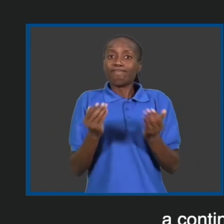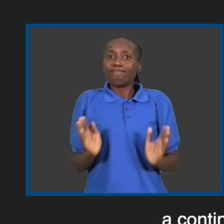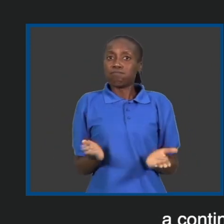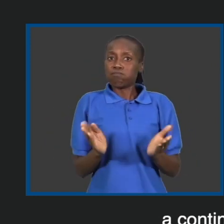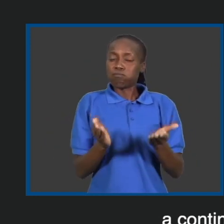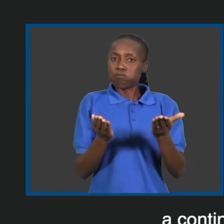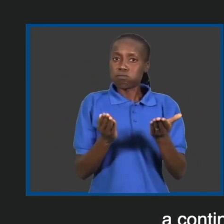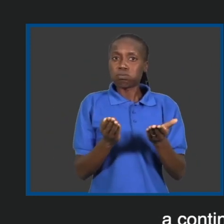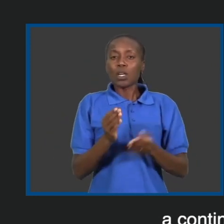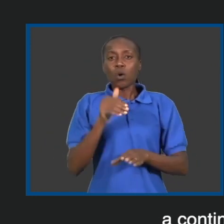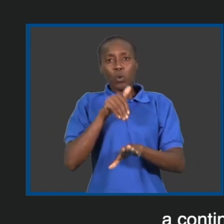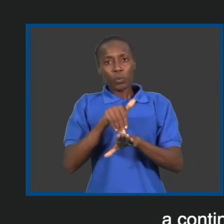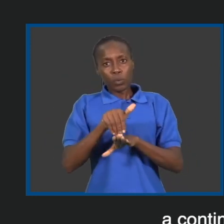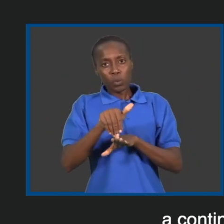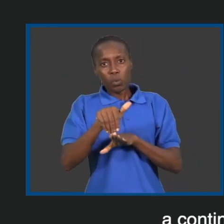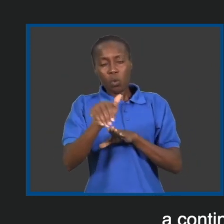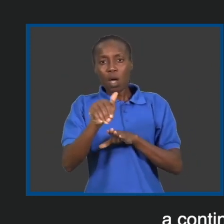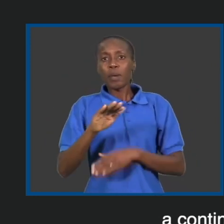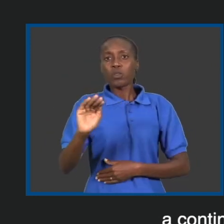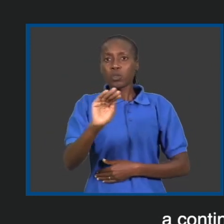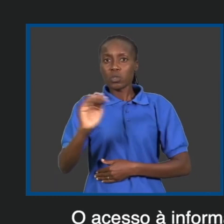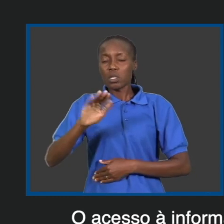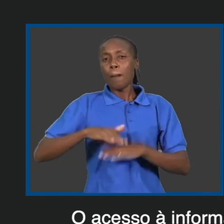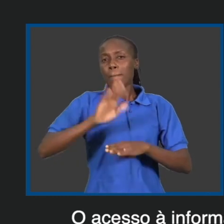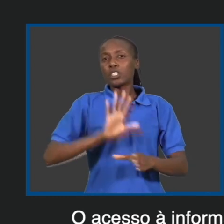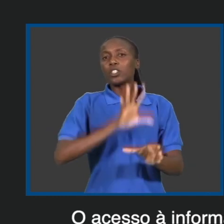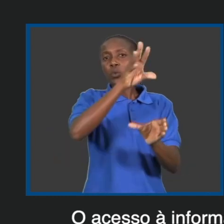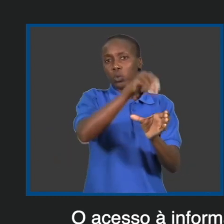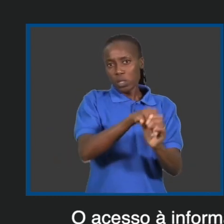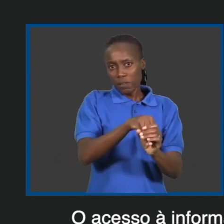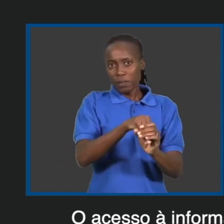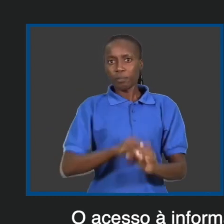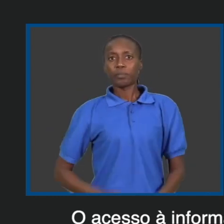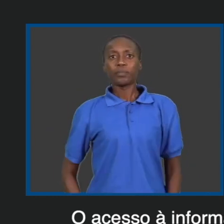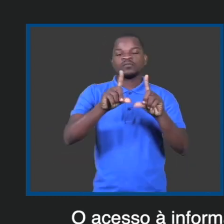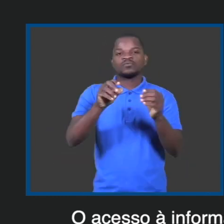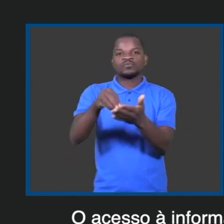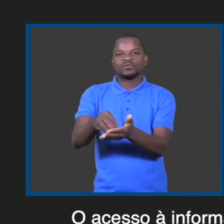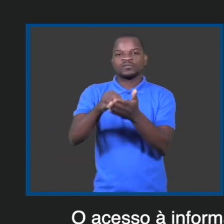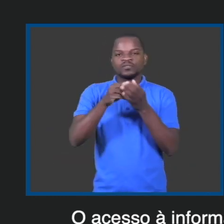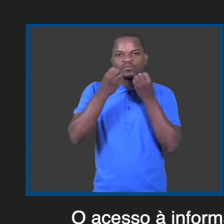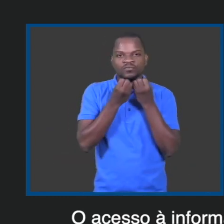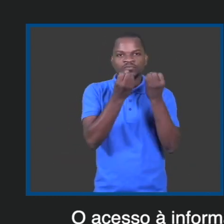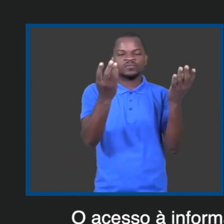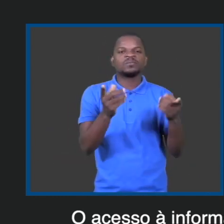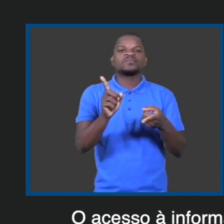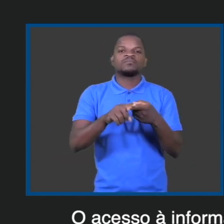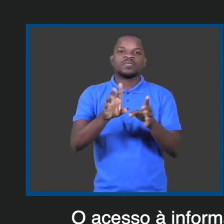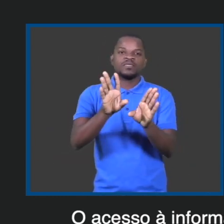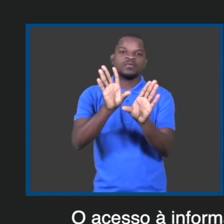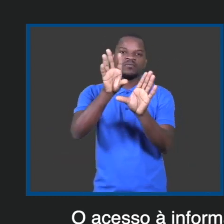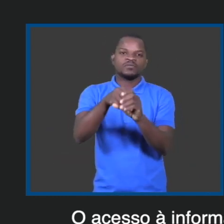a continuar a promover uma sociedade mais inclusiva. O acesso à informação e a inclusão de pessoas